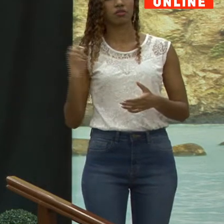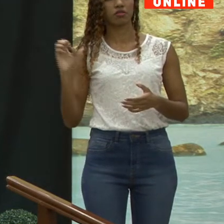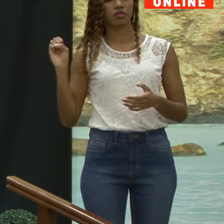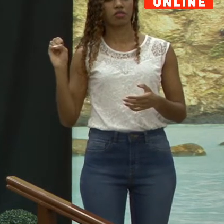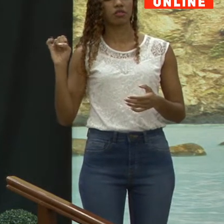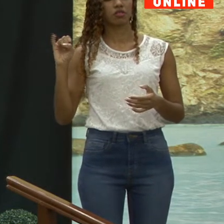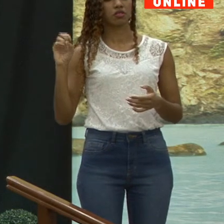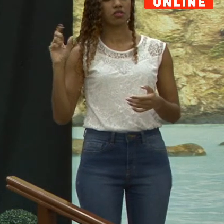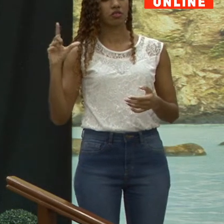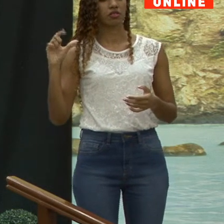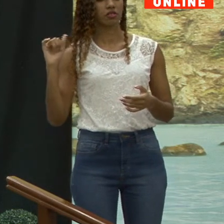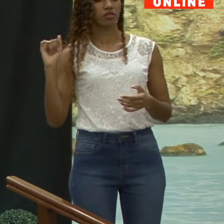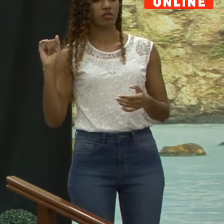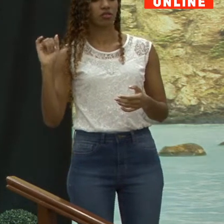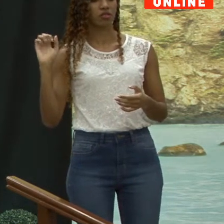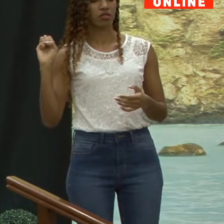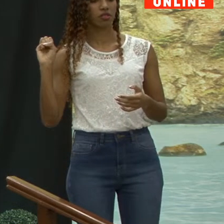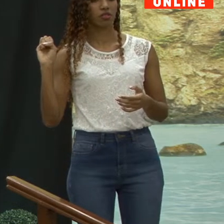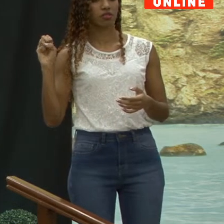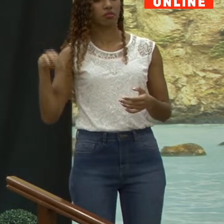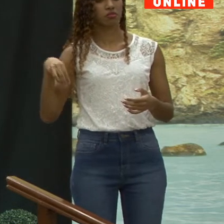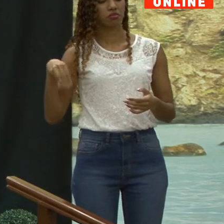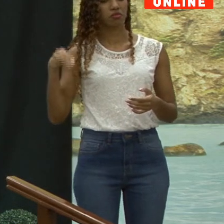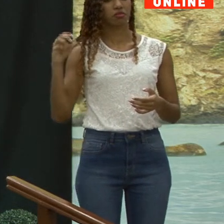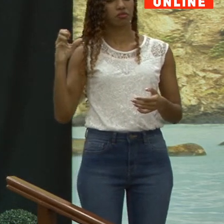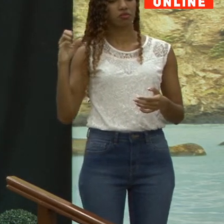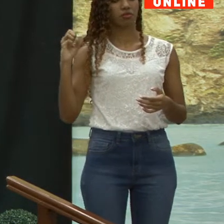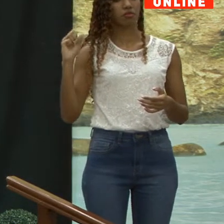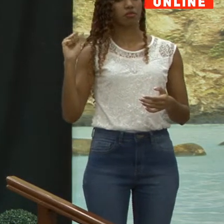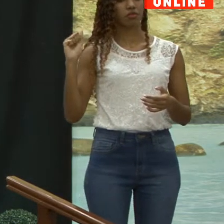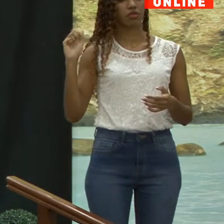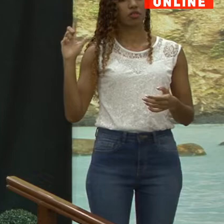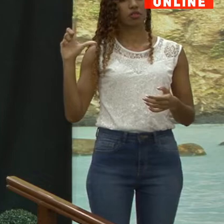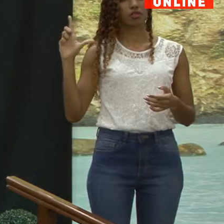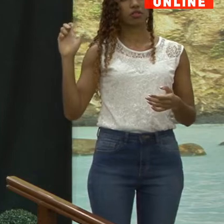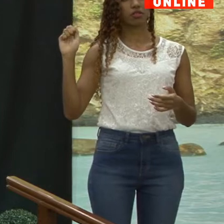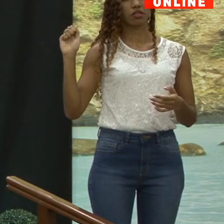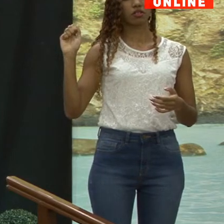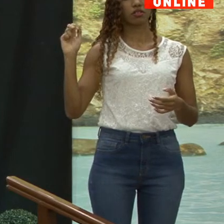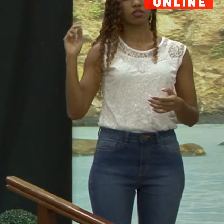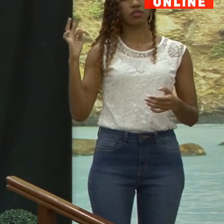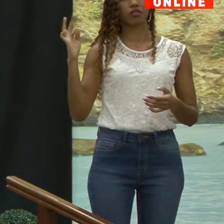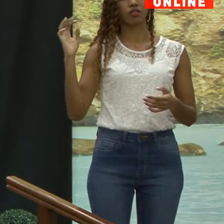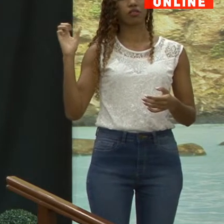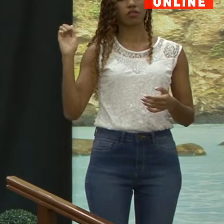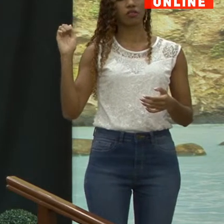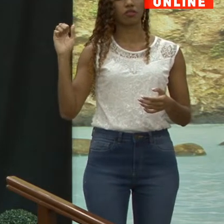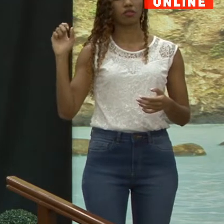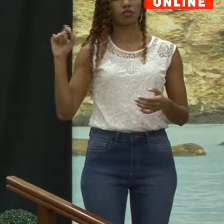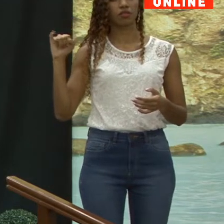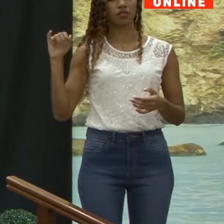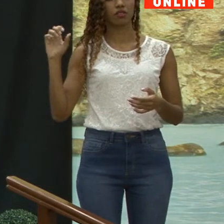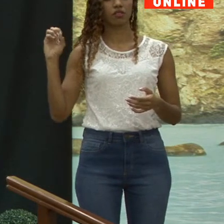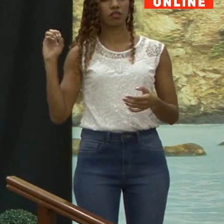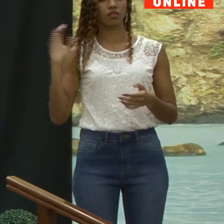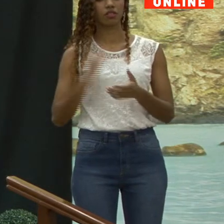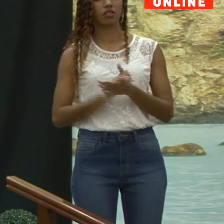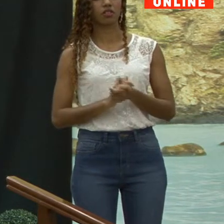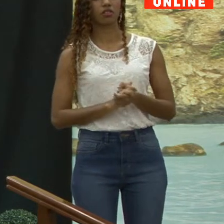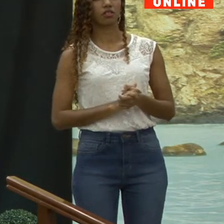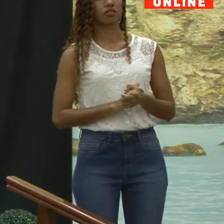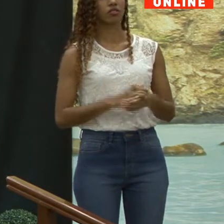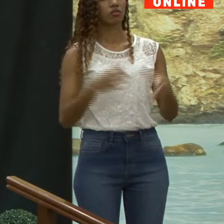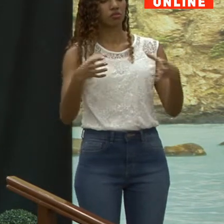não é? Mas nós aqui estamos, porque estamos num grupo bem pequeno para fazer a obra